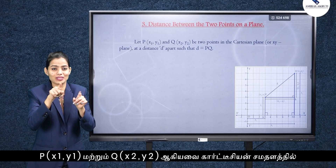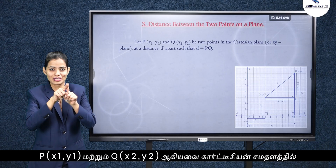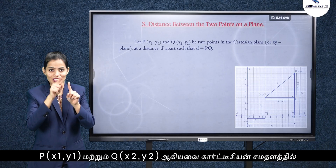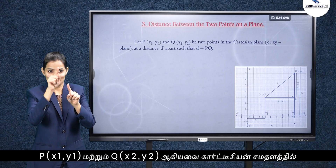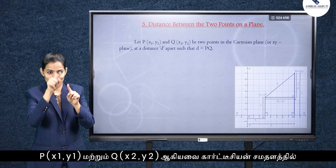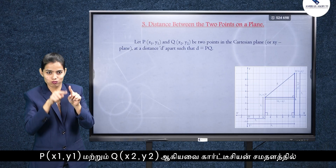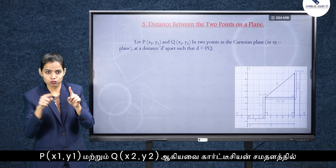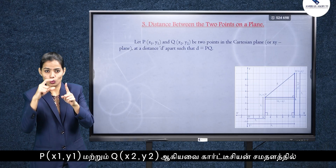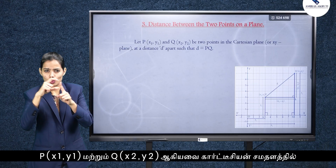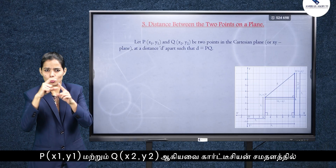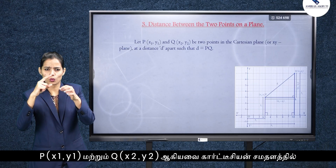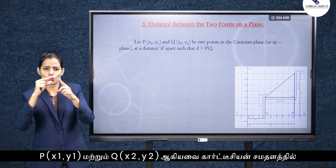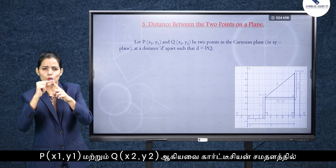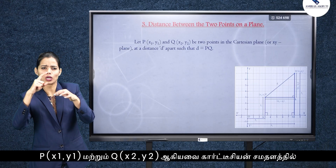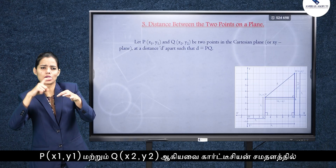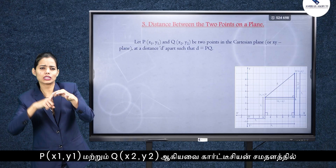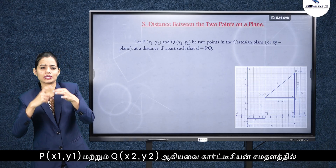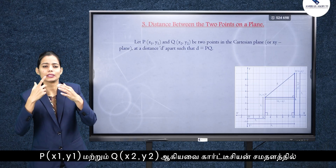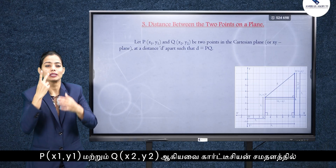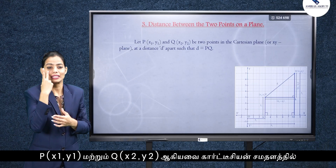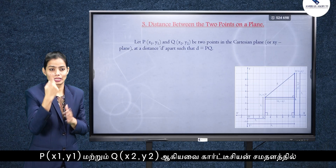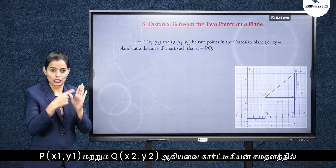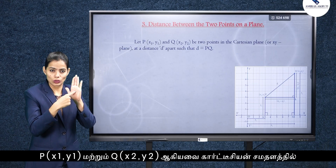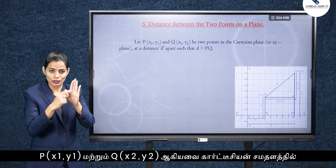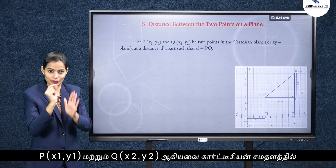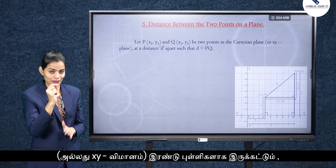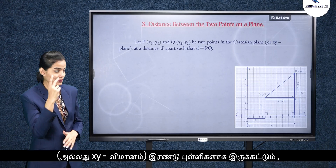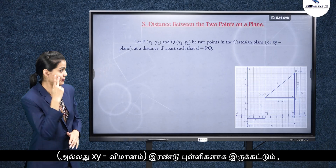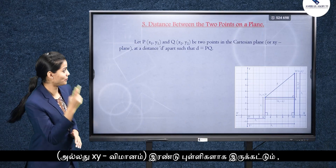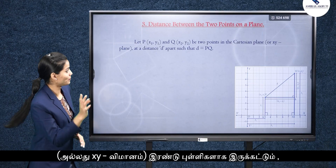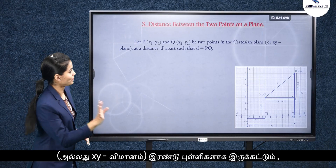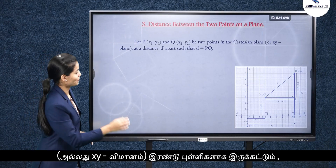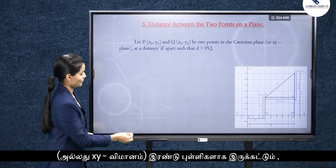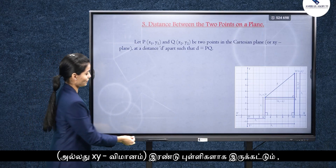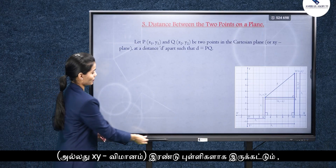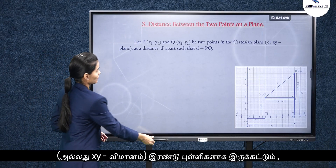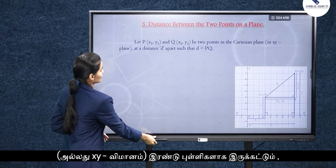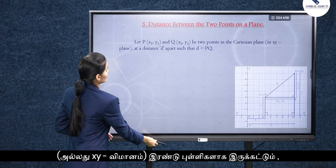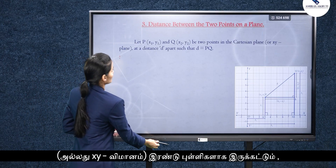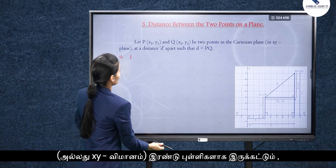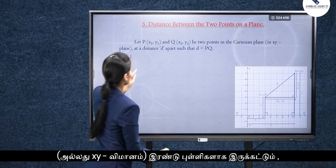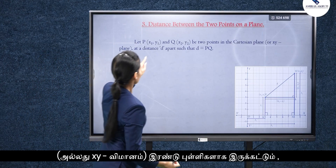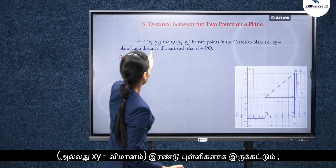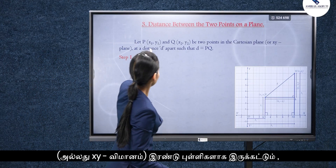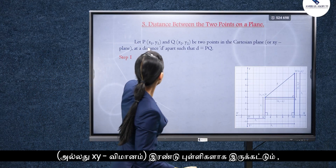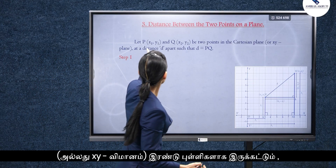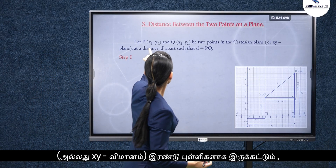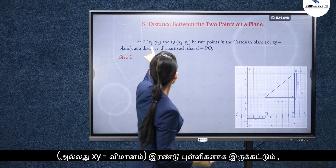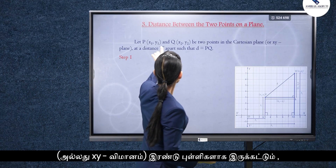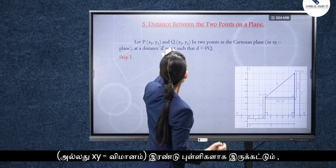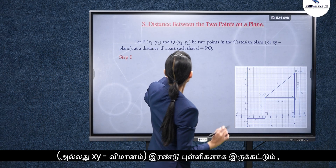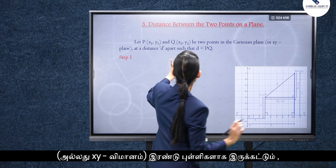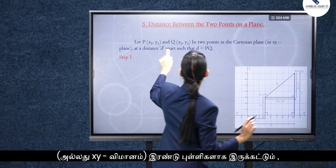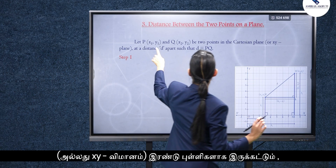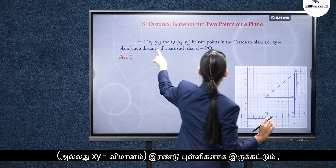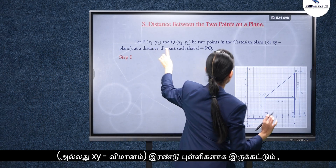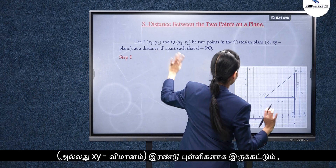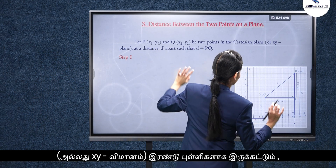2 ஆகியவை கார்ட்டீசியன் சமதளத்தில் அல்லது xy சமதளம். இரண்டு புள்ளிகளாக